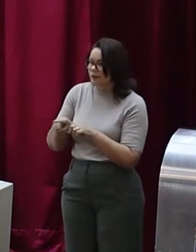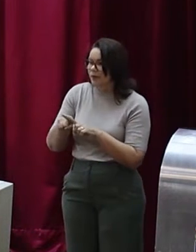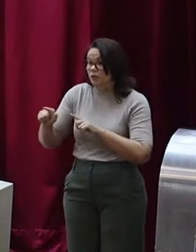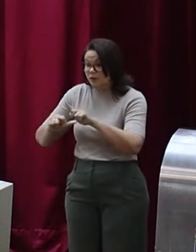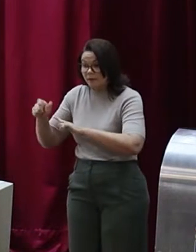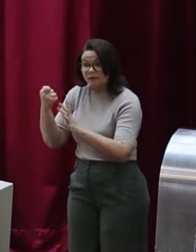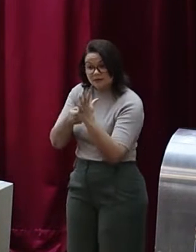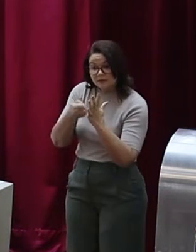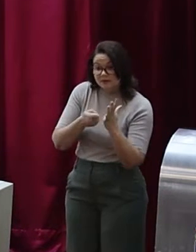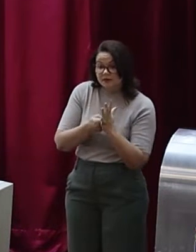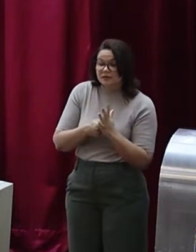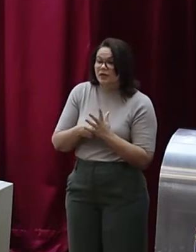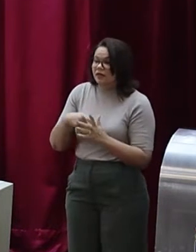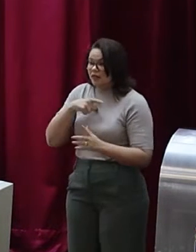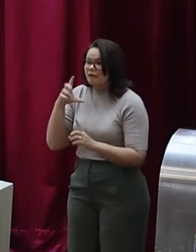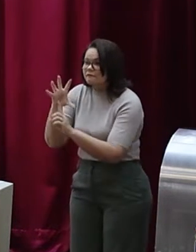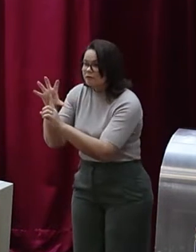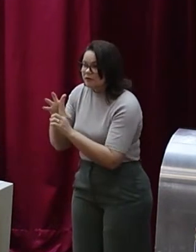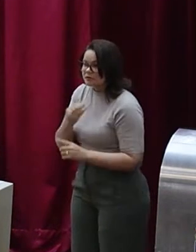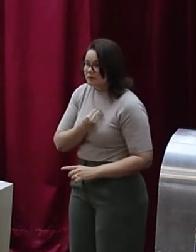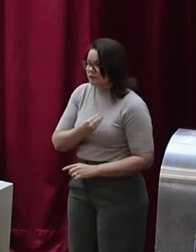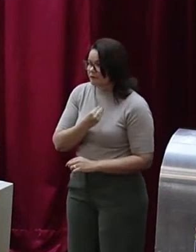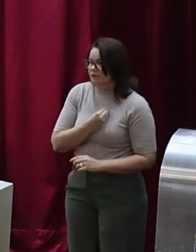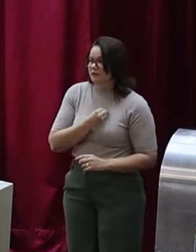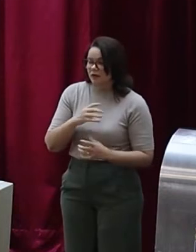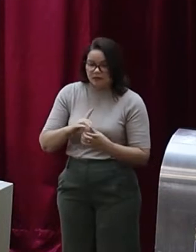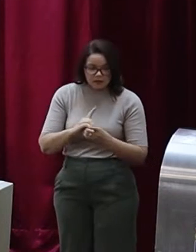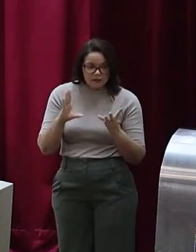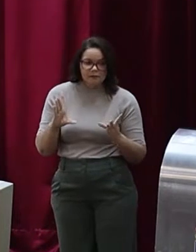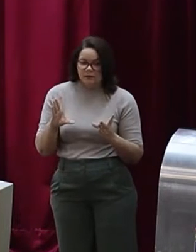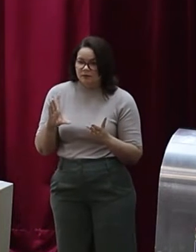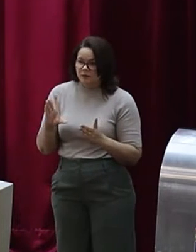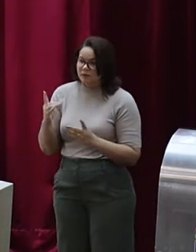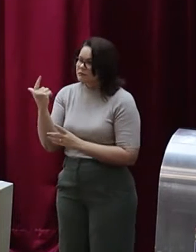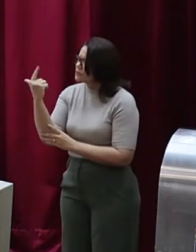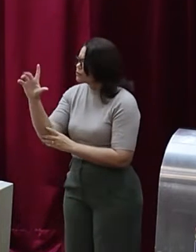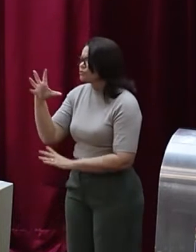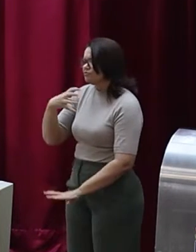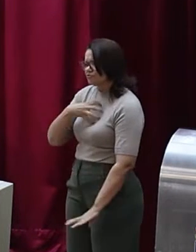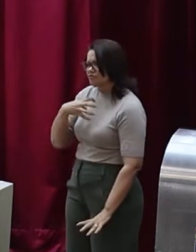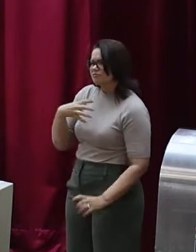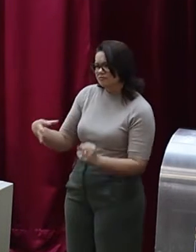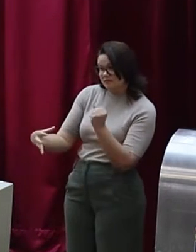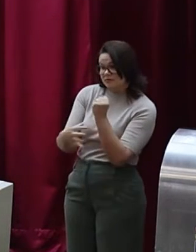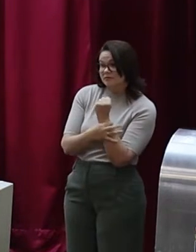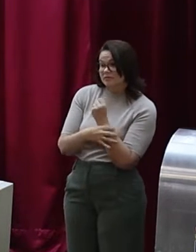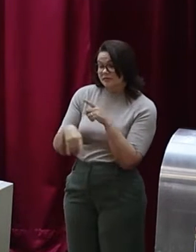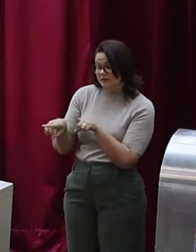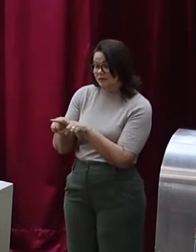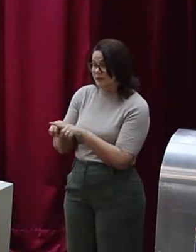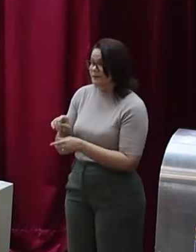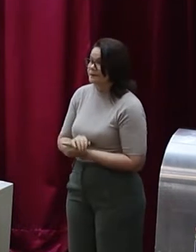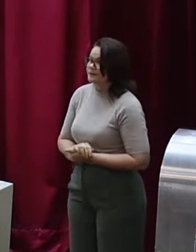incluindo a projeção de formas de vidas mais democráticas e outras formas de segurança e de política. É isso, gente.